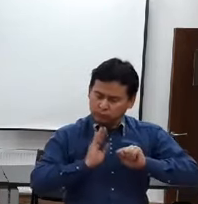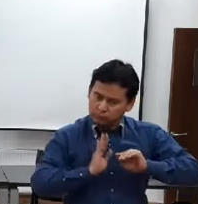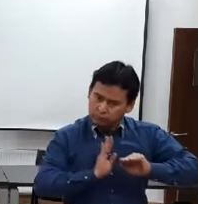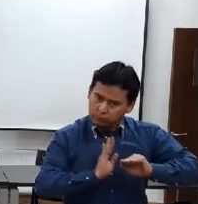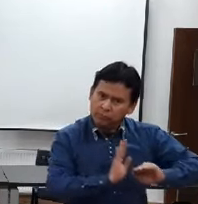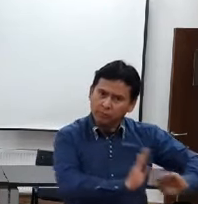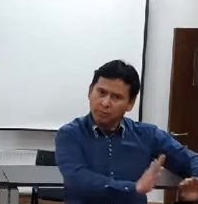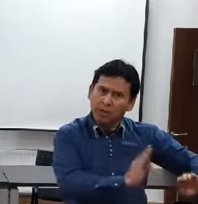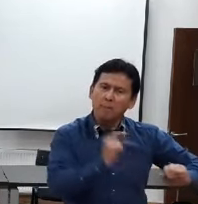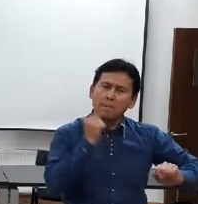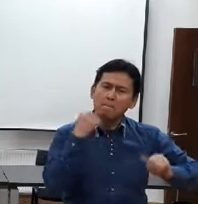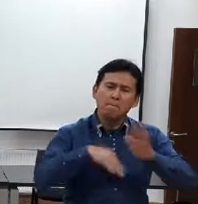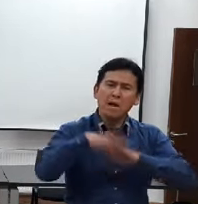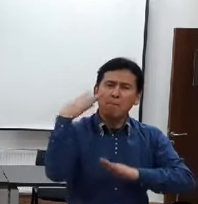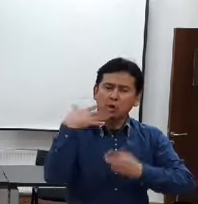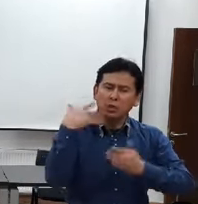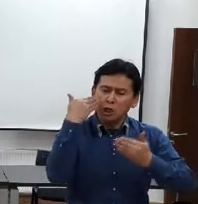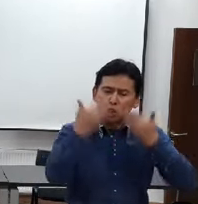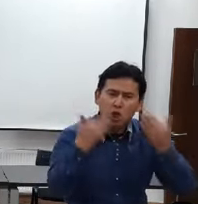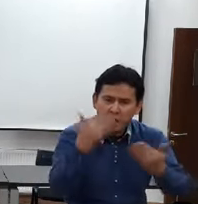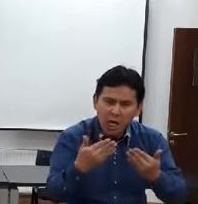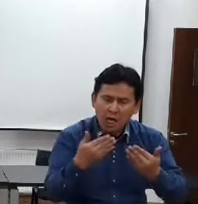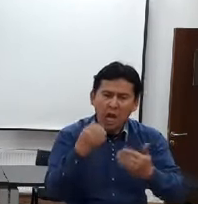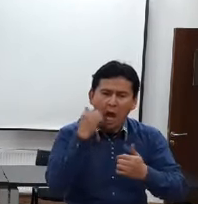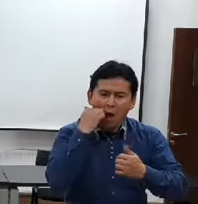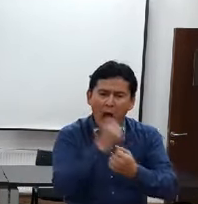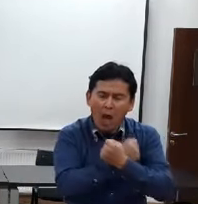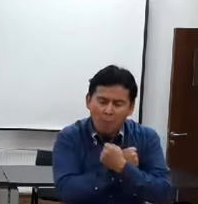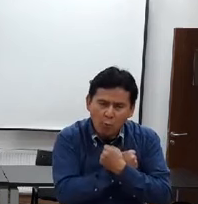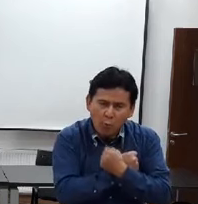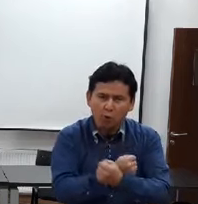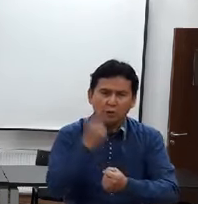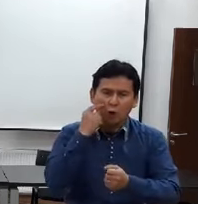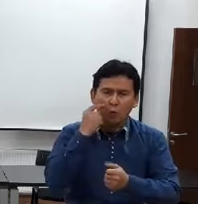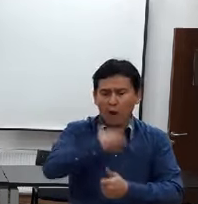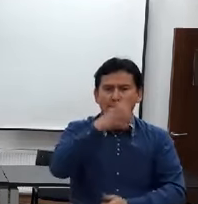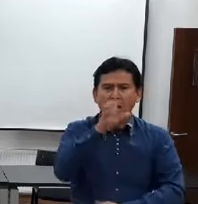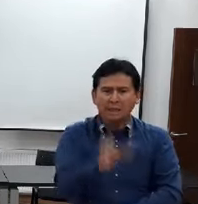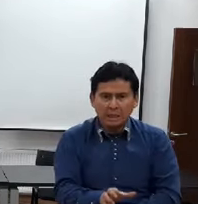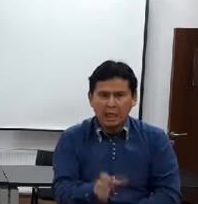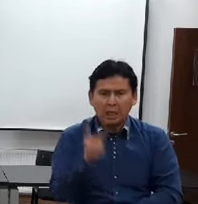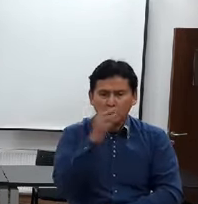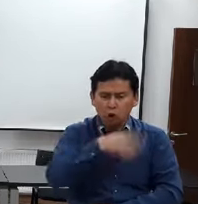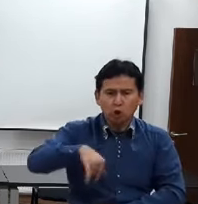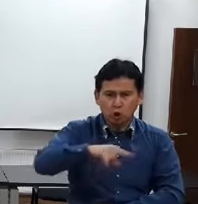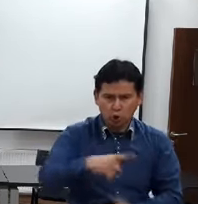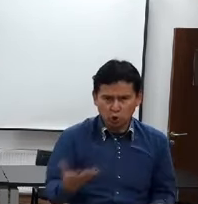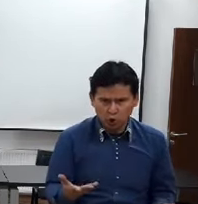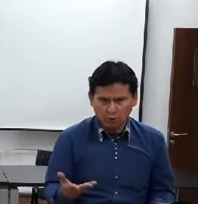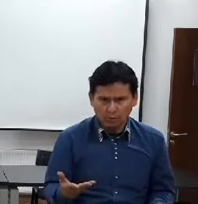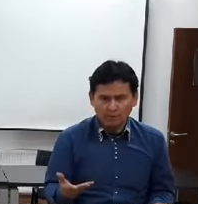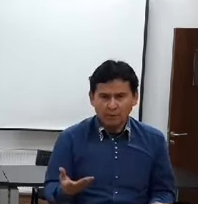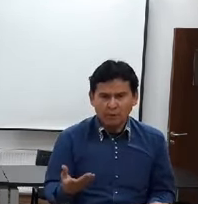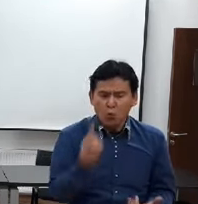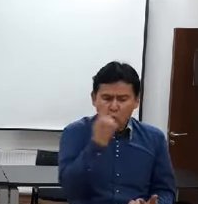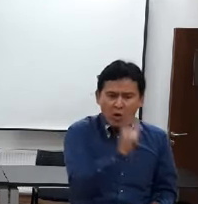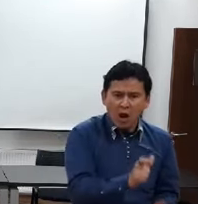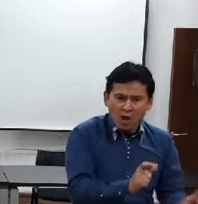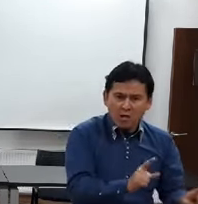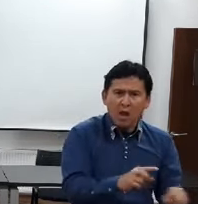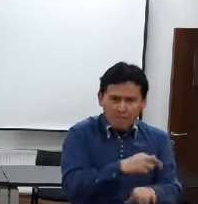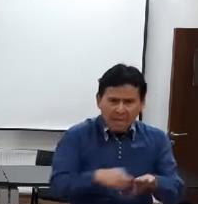la solidaridad, el amor y la empatía que debemos tener como ayseninos. Es una nuestra, es una